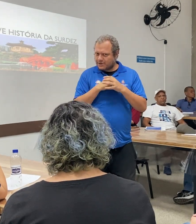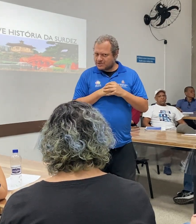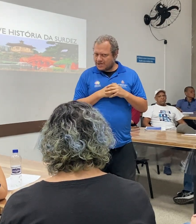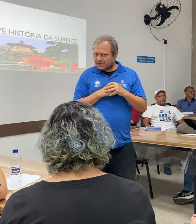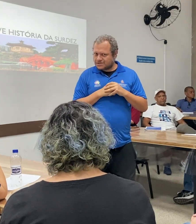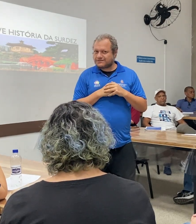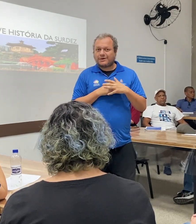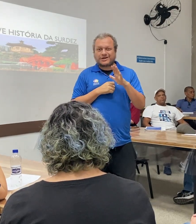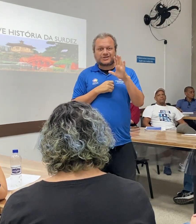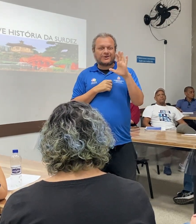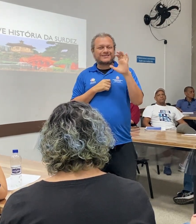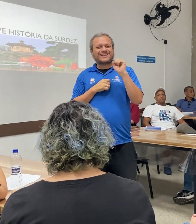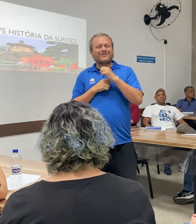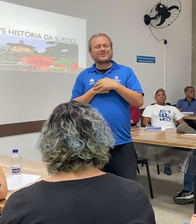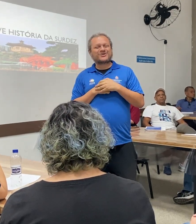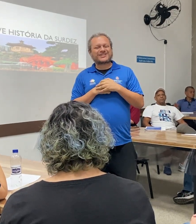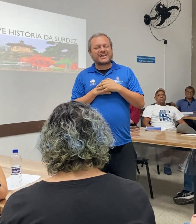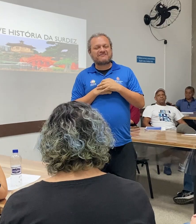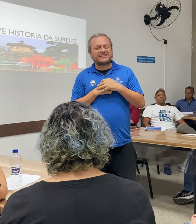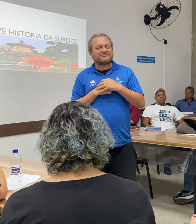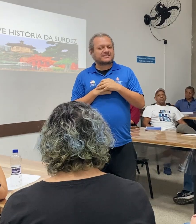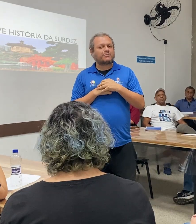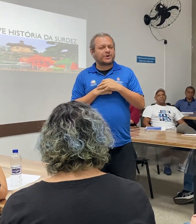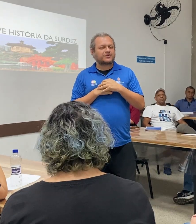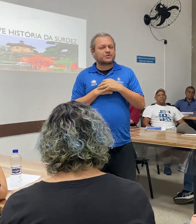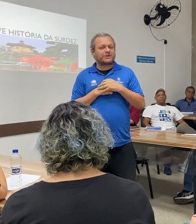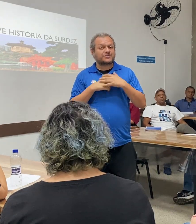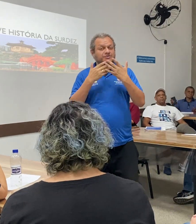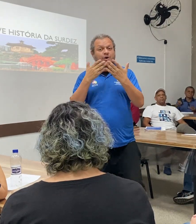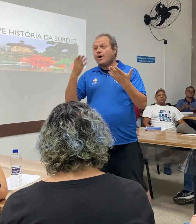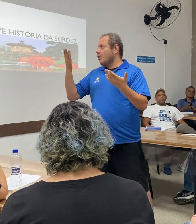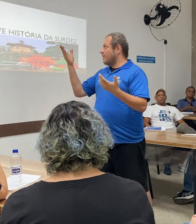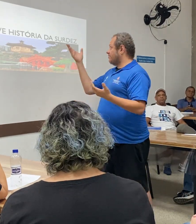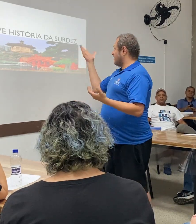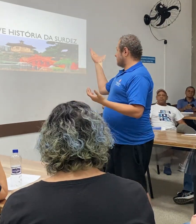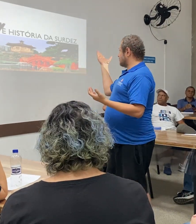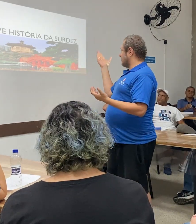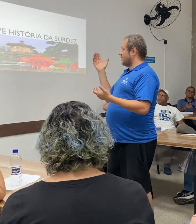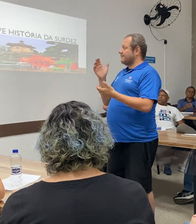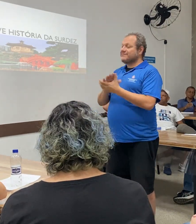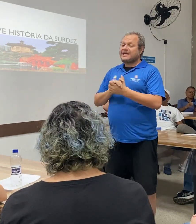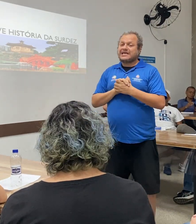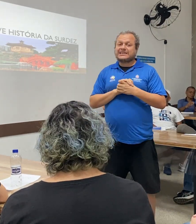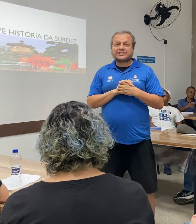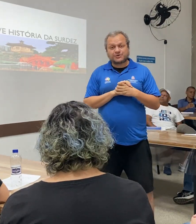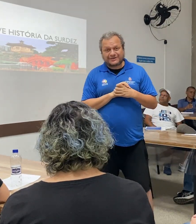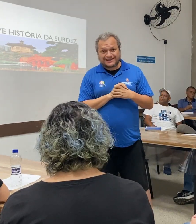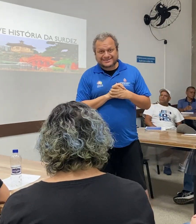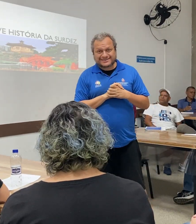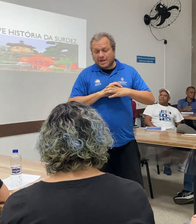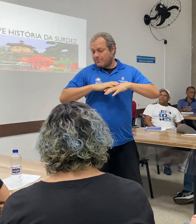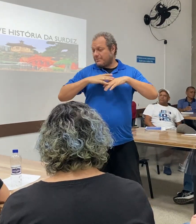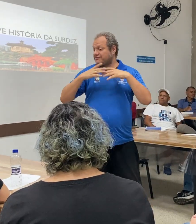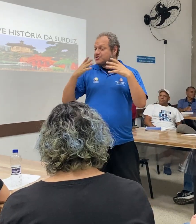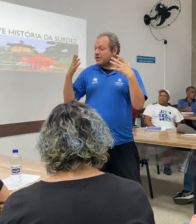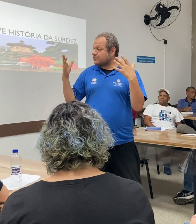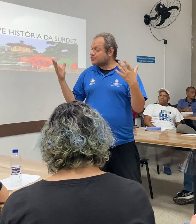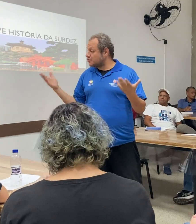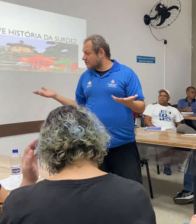a gente? Então acho que a nossa aula de hoje gravada vai ser um pouquinho sobre isso. Uma breve história da surdez, uma breve história dos